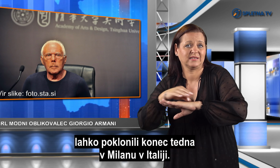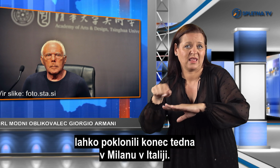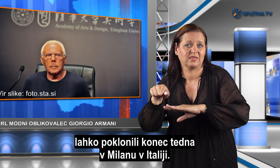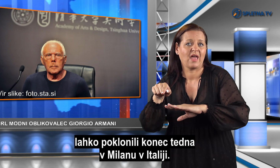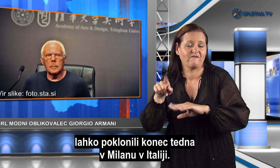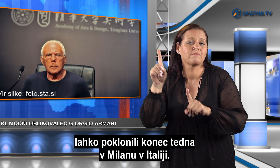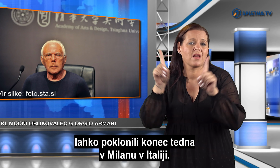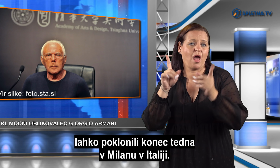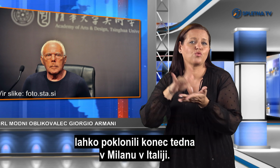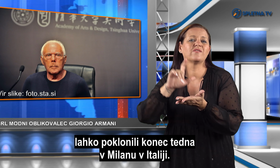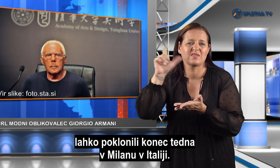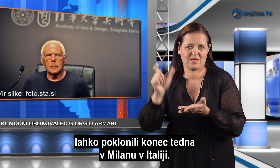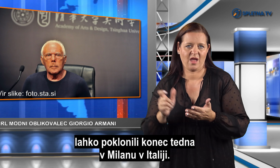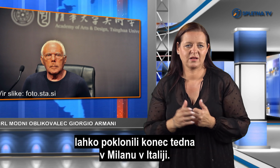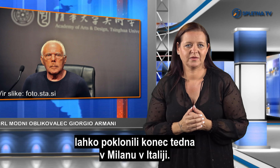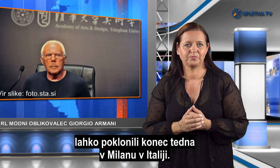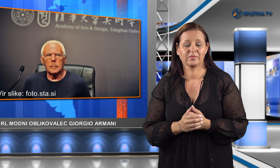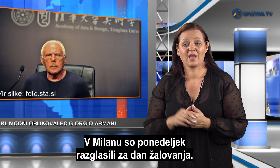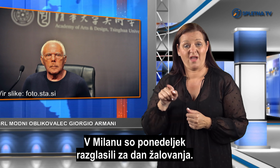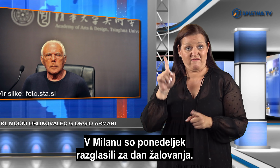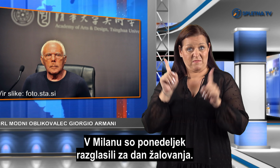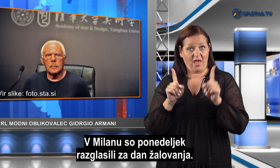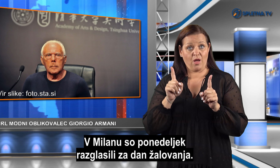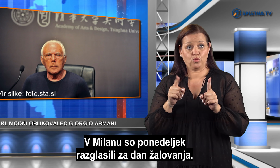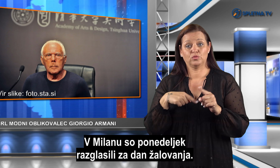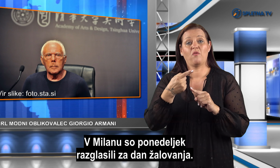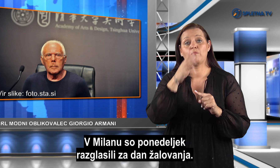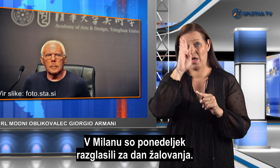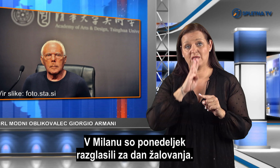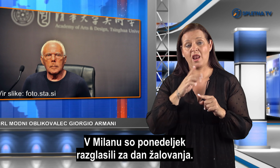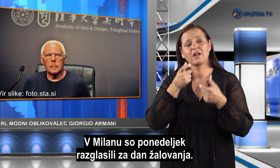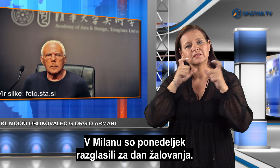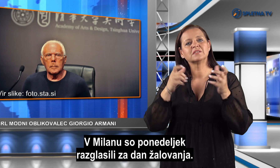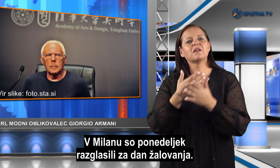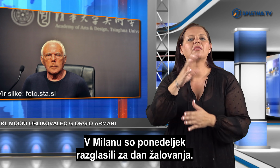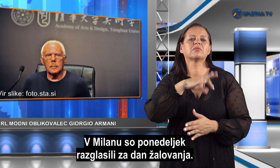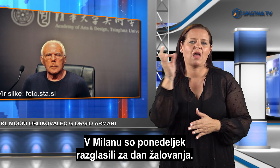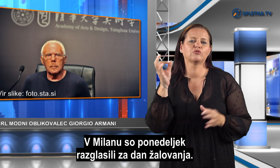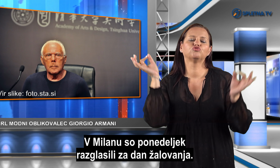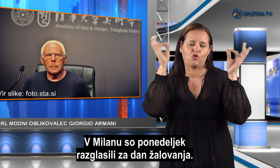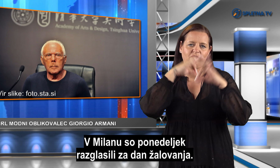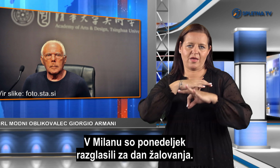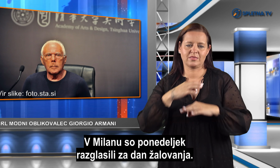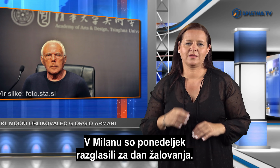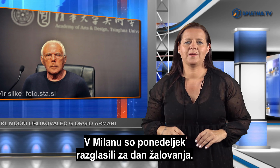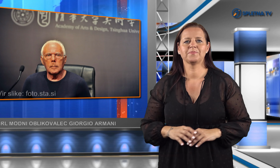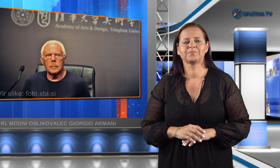v Italiji. V Milanu so v ponedeljek razglasili za dan žalovanja.